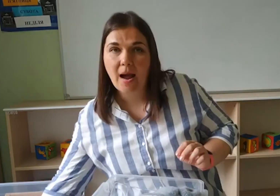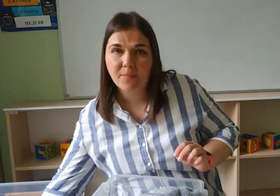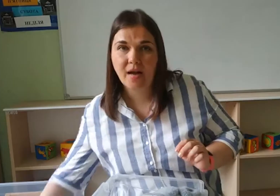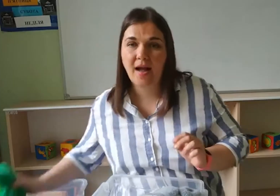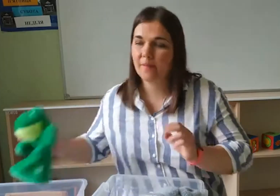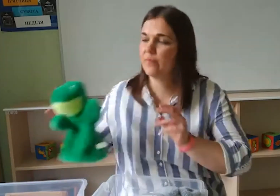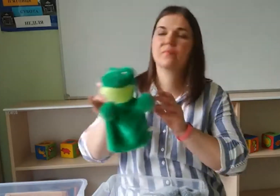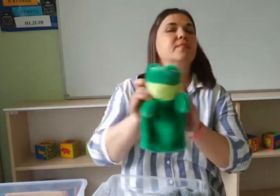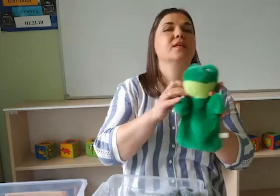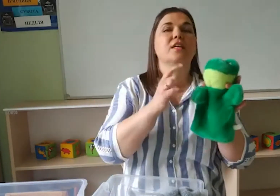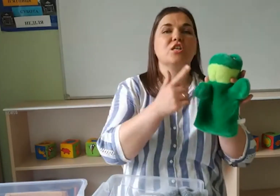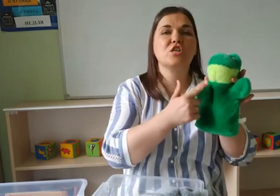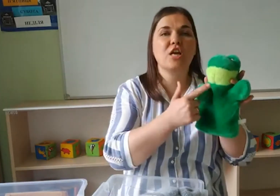жабка. Жаба.